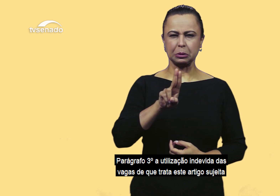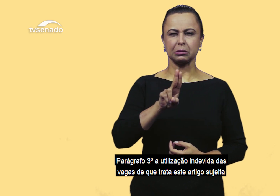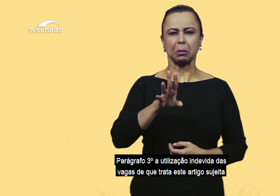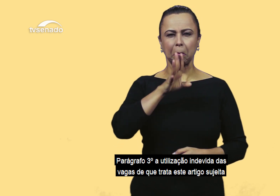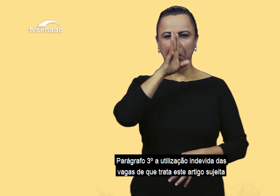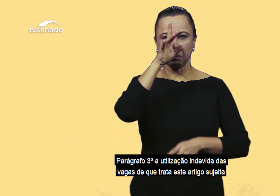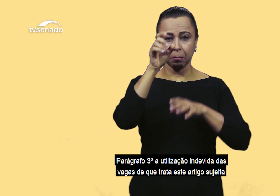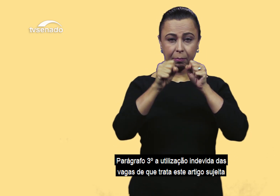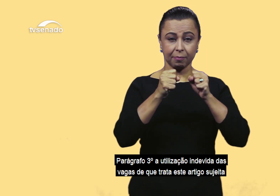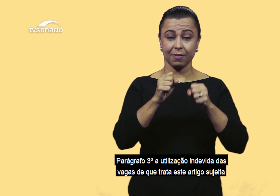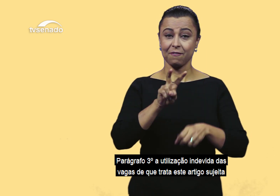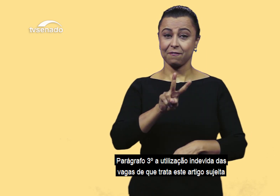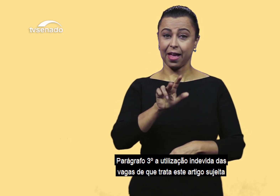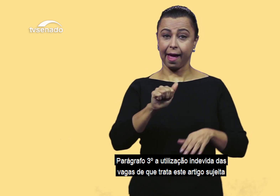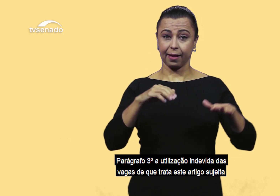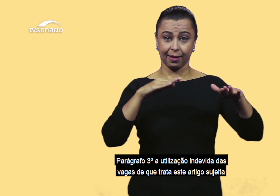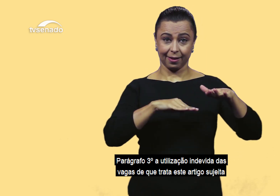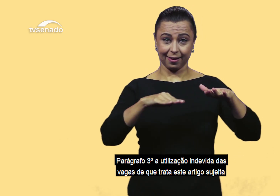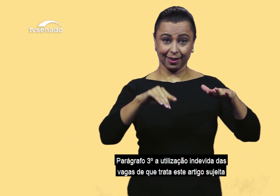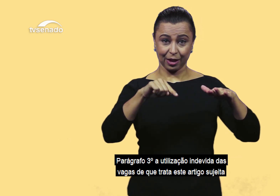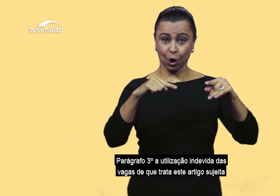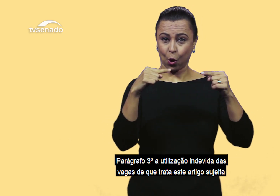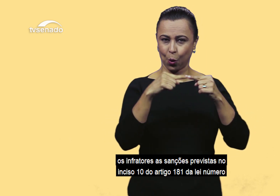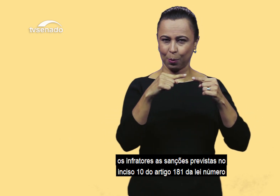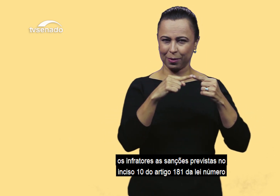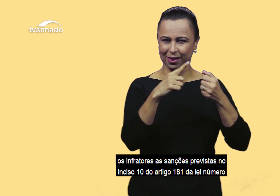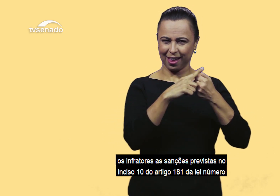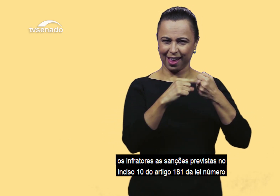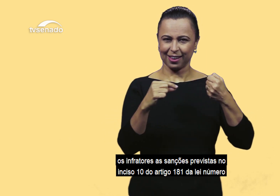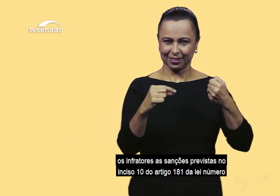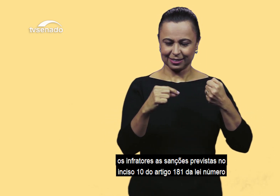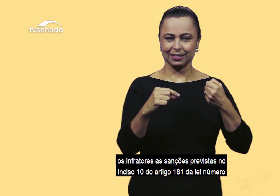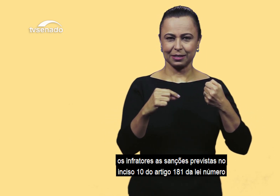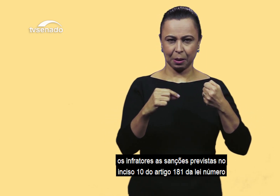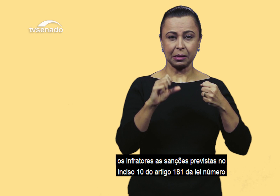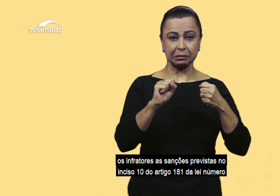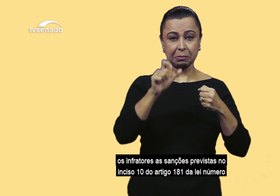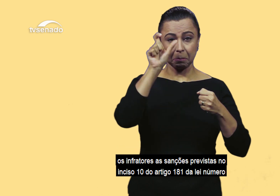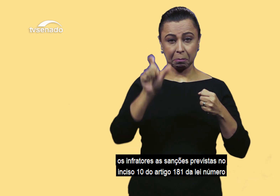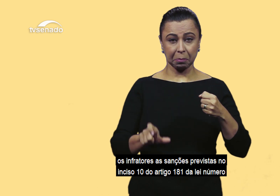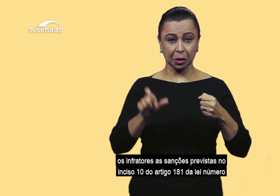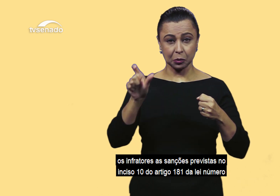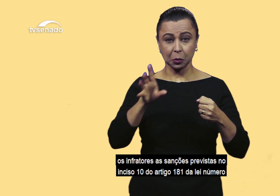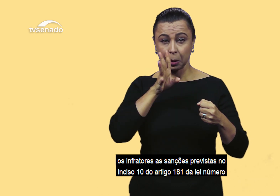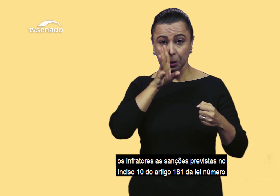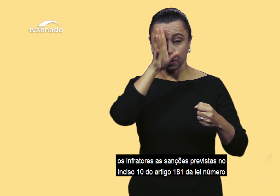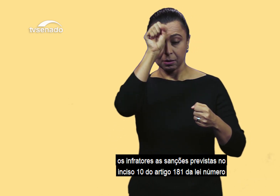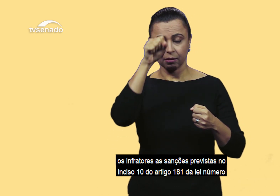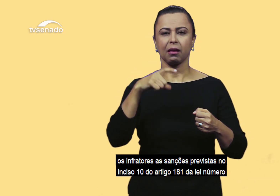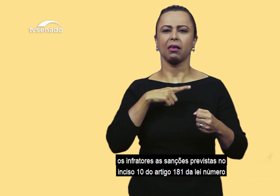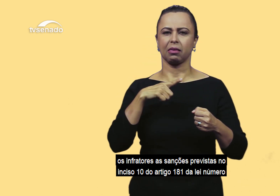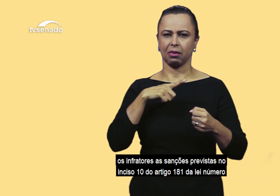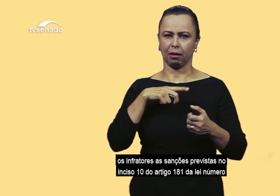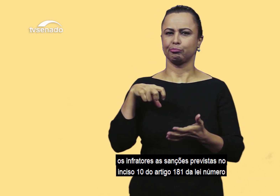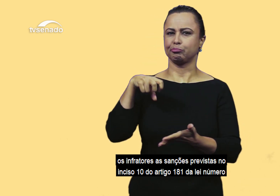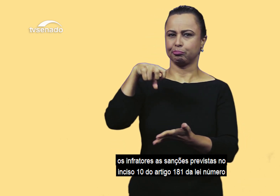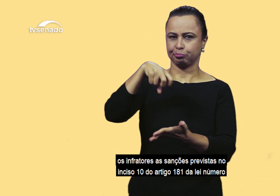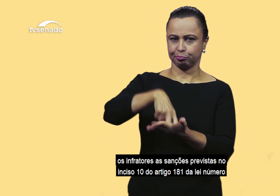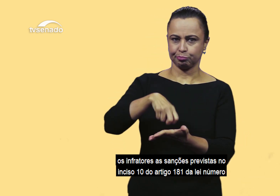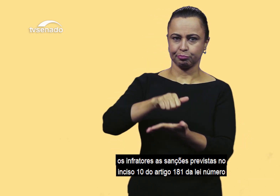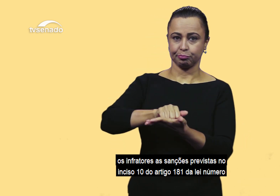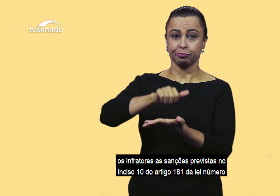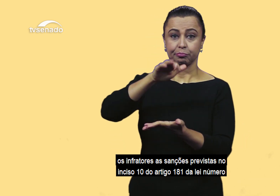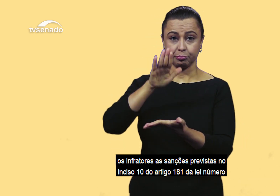vagas de que trata este artigo sujeita os infratores às sanções previstas no inciso 10 do